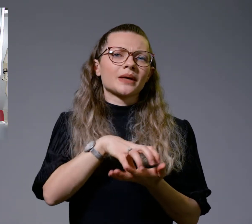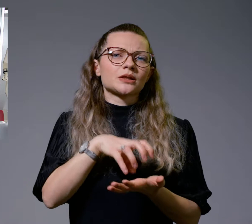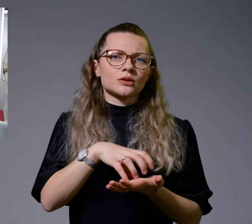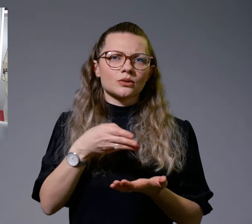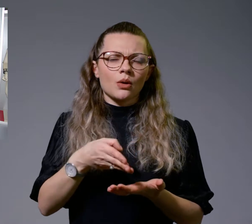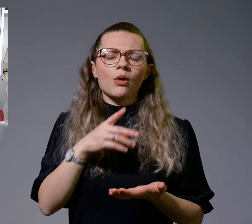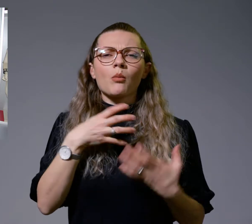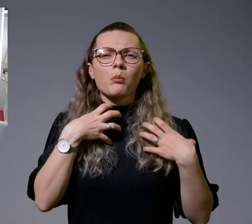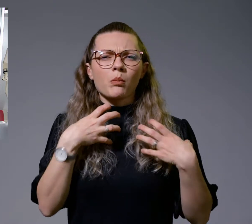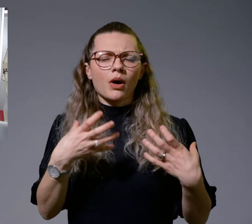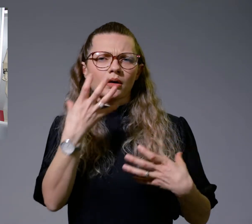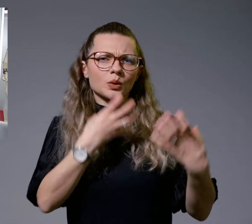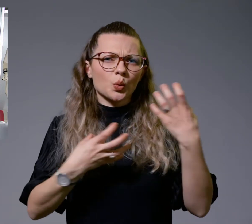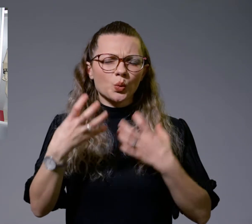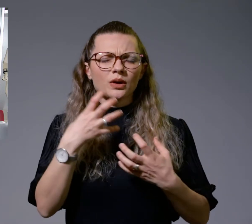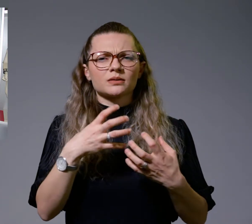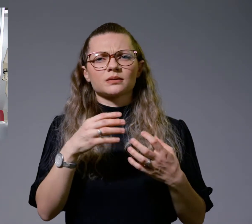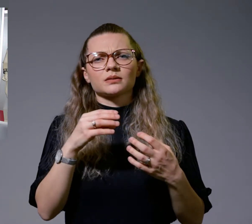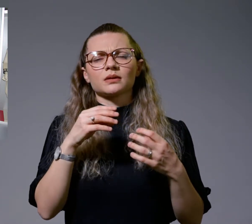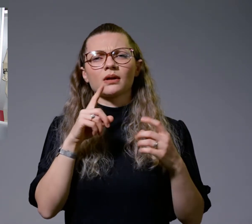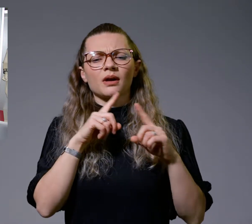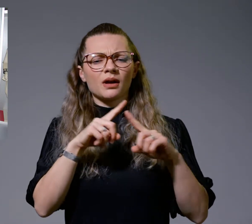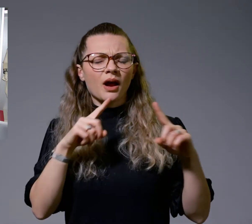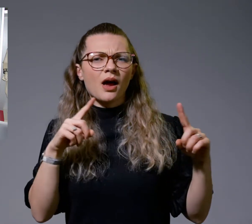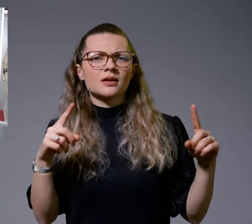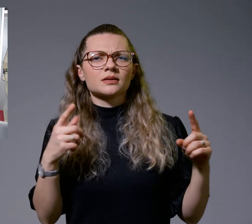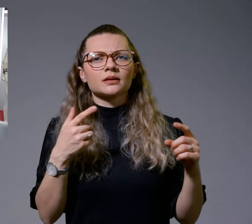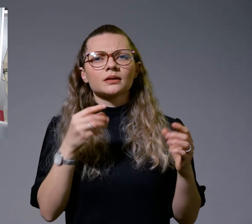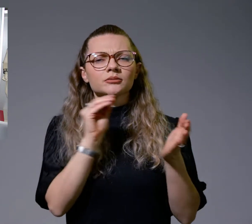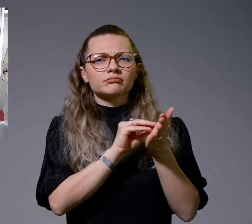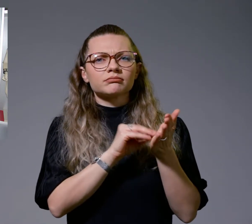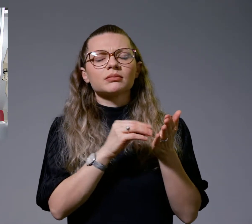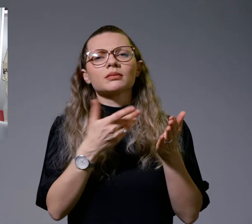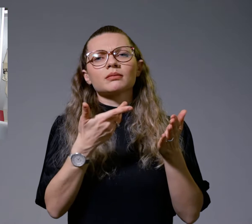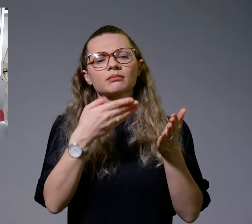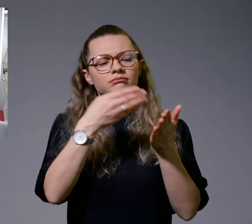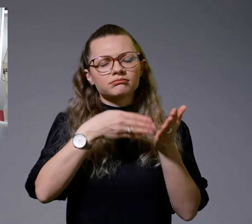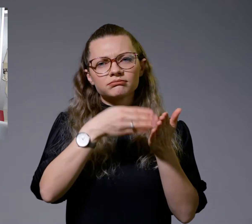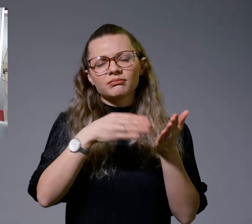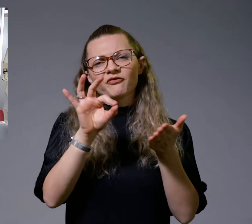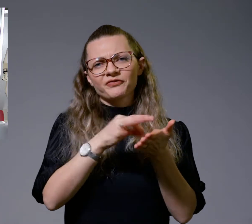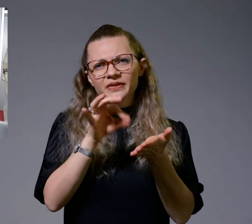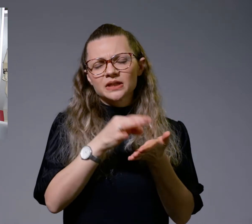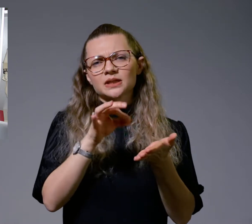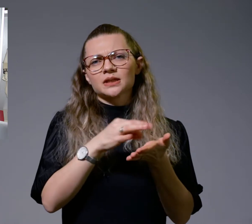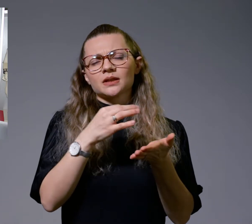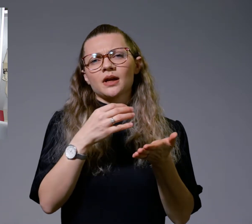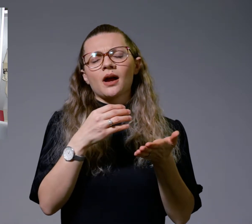е накитена со разни украси, особено со рески и везови, со геометриски